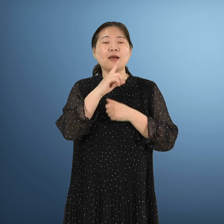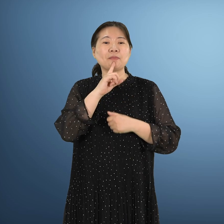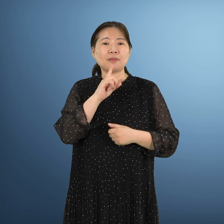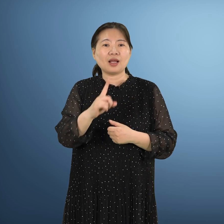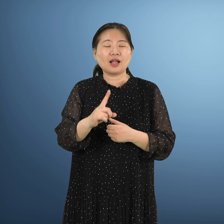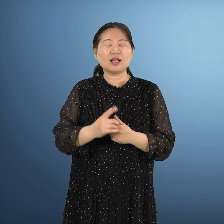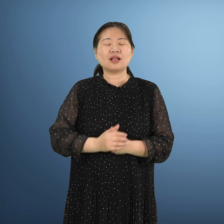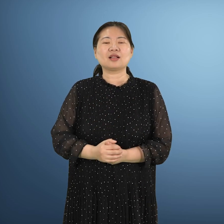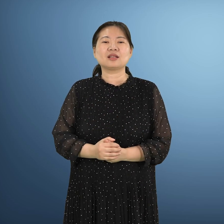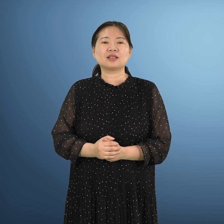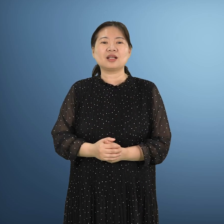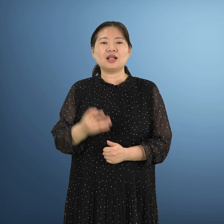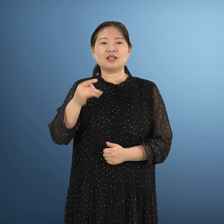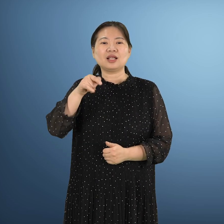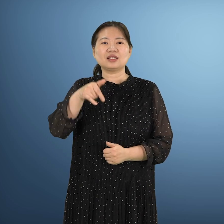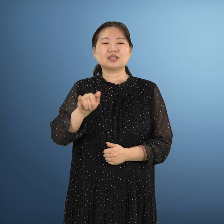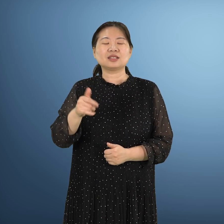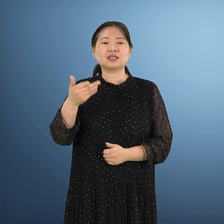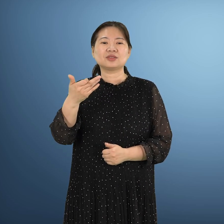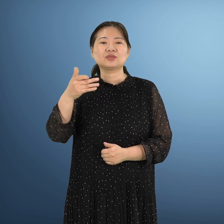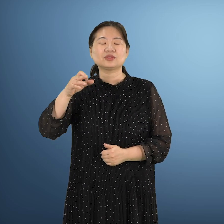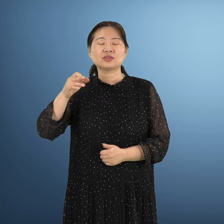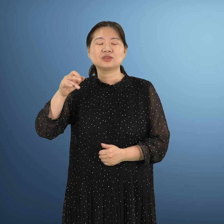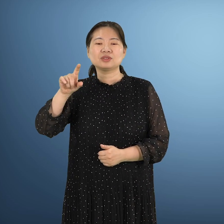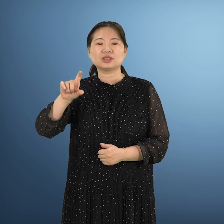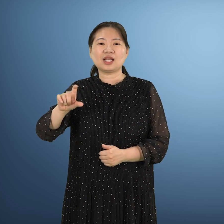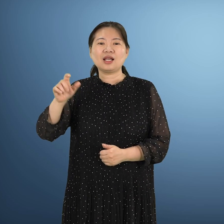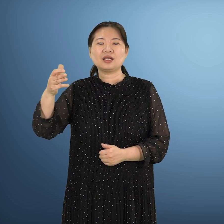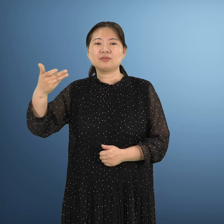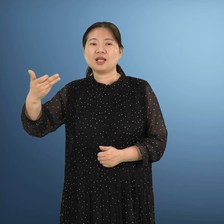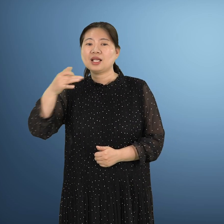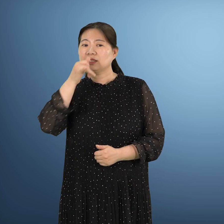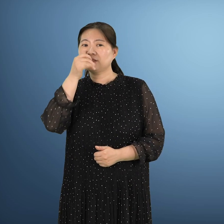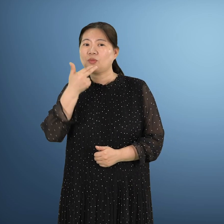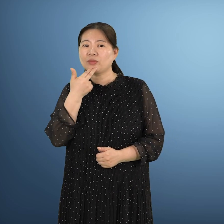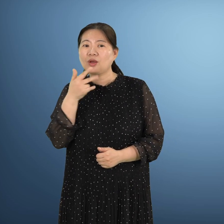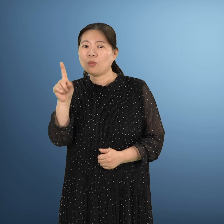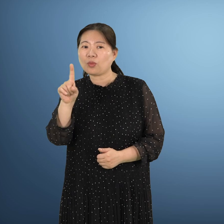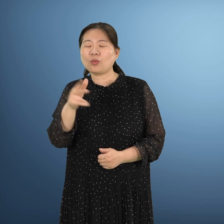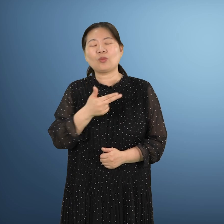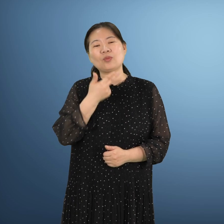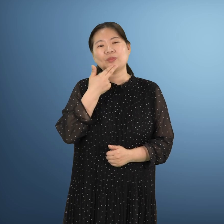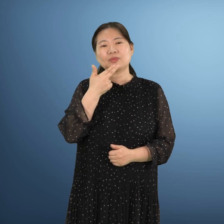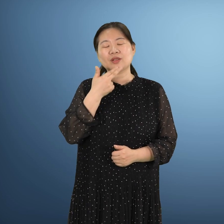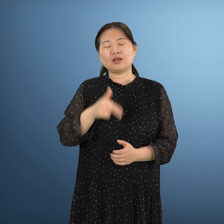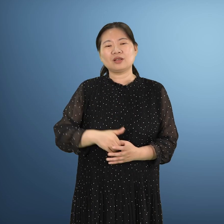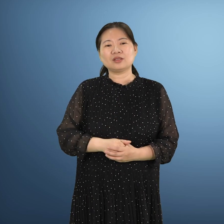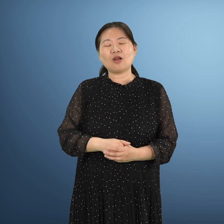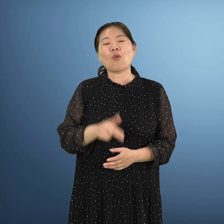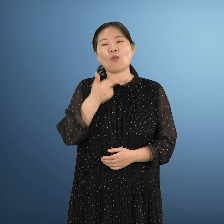말이 레위기 19장 18절에는 있어요, 없어요? 없어요.